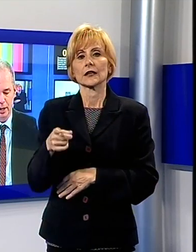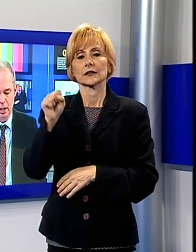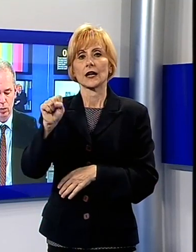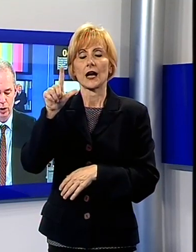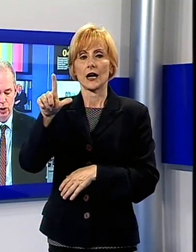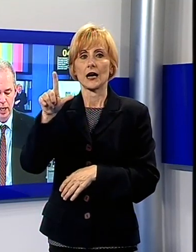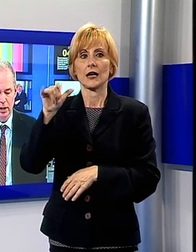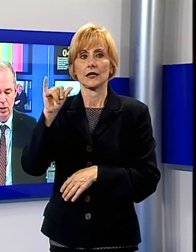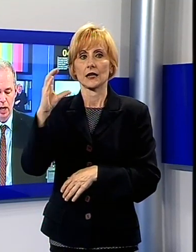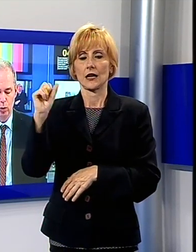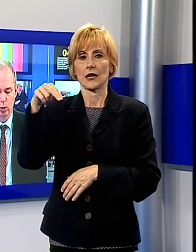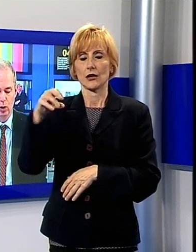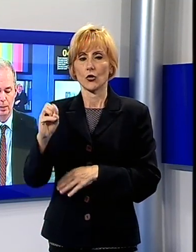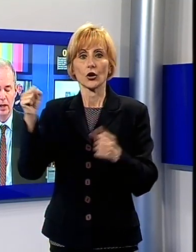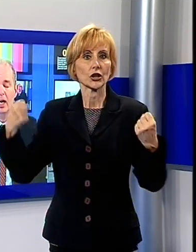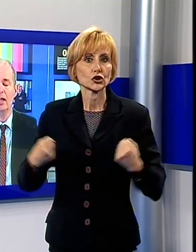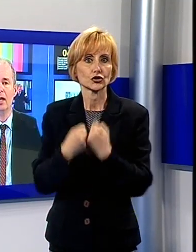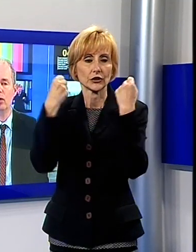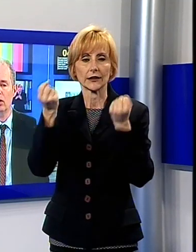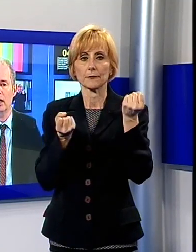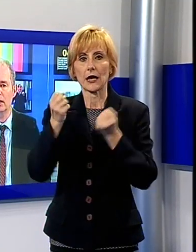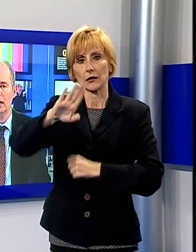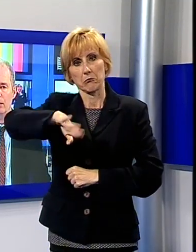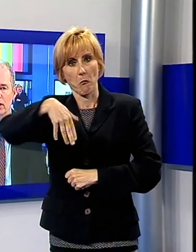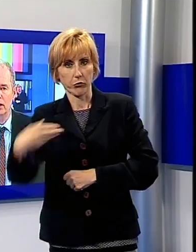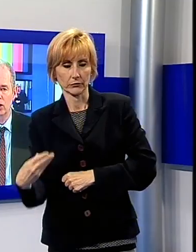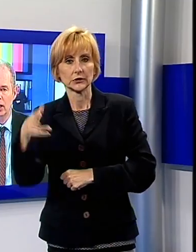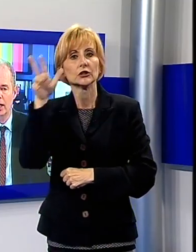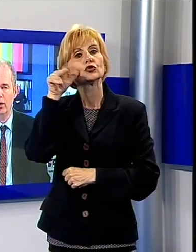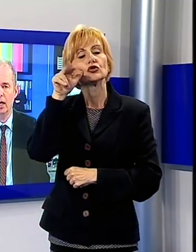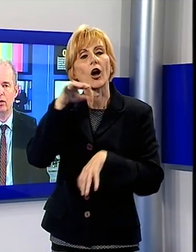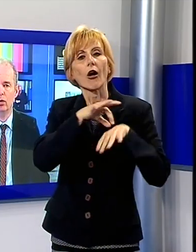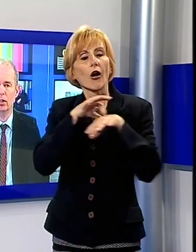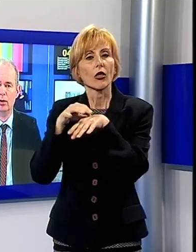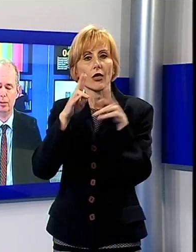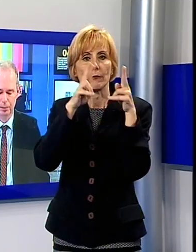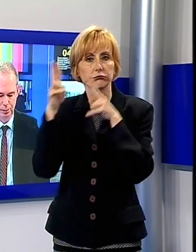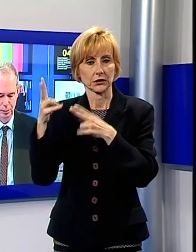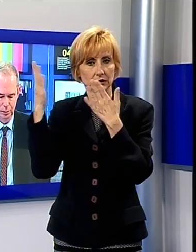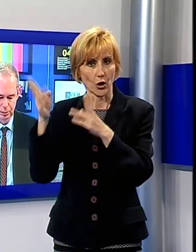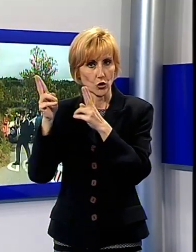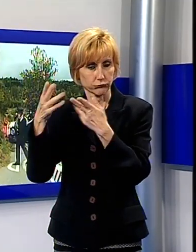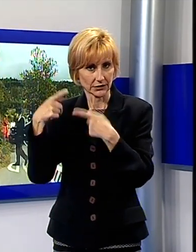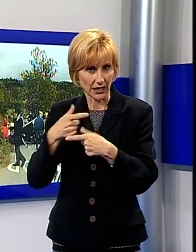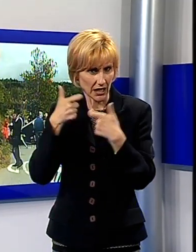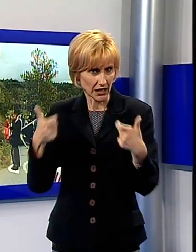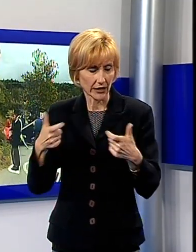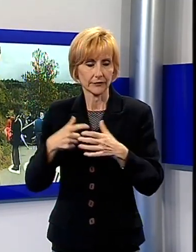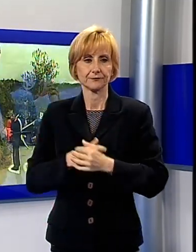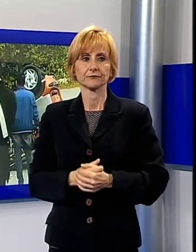un incidente, un'auto ribaltata e una donna che è stata portata a Cisanello in gravi condizioni. Una donna residente